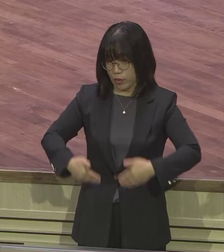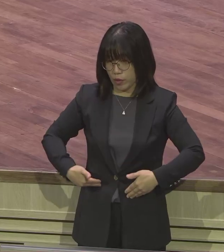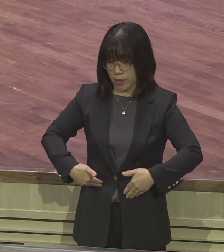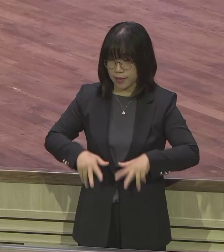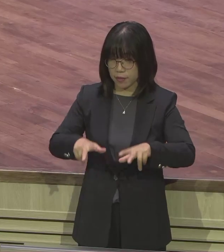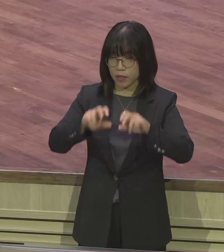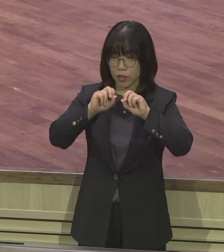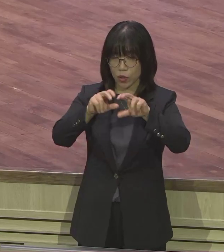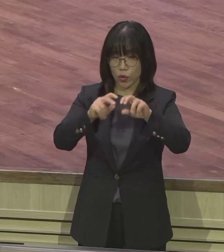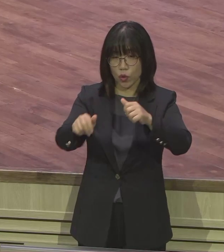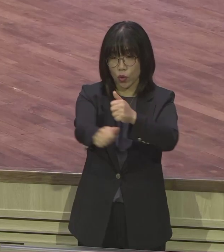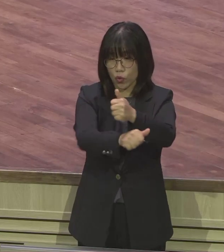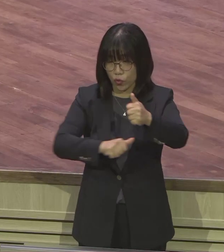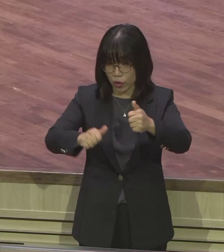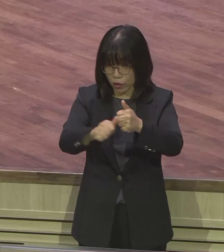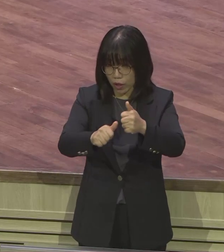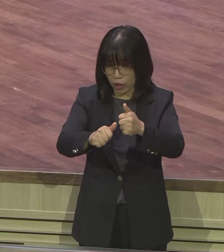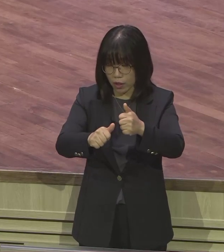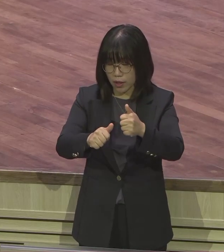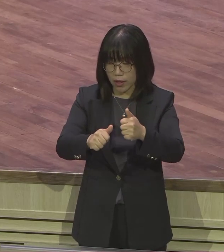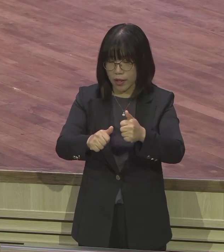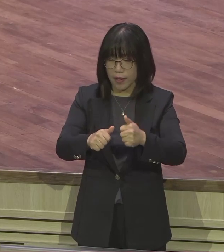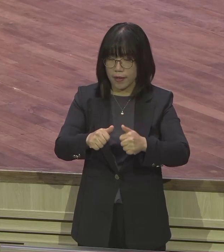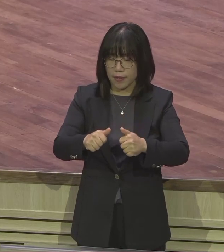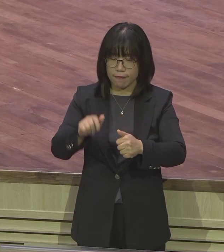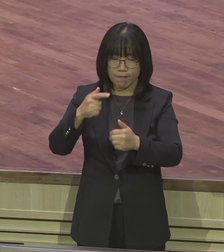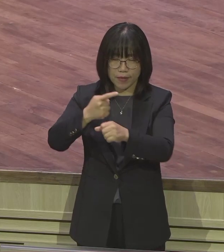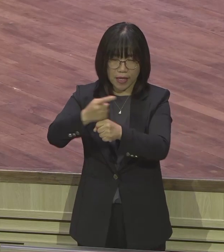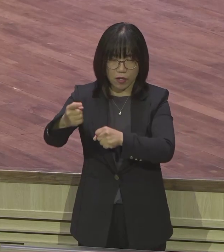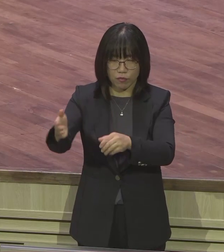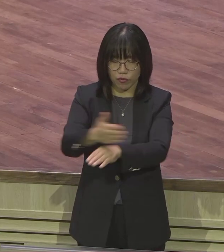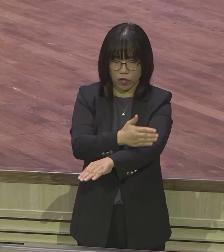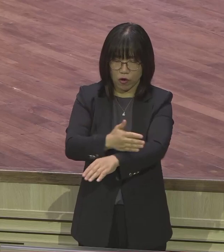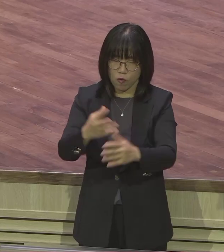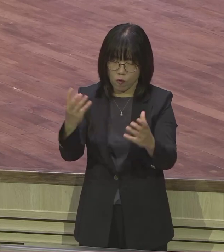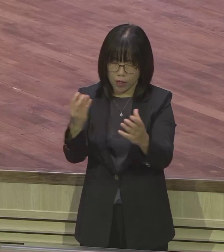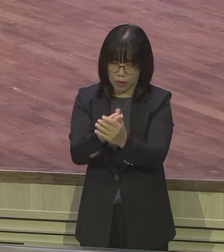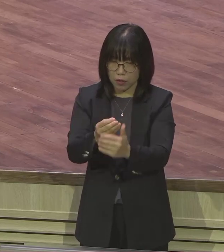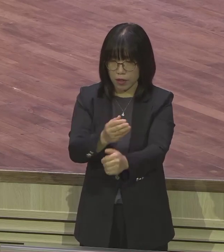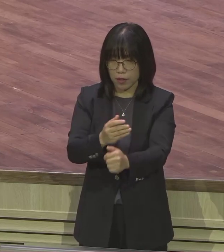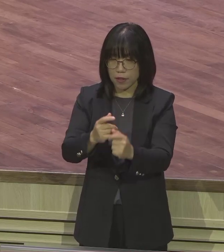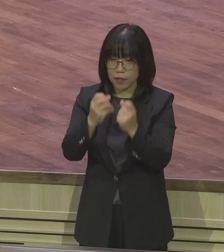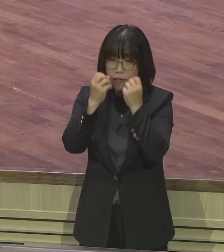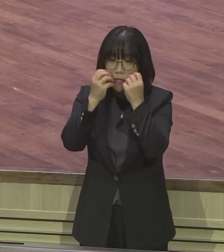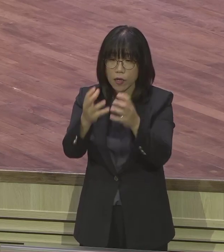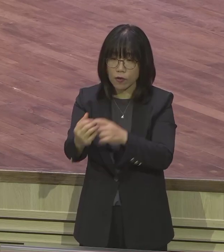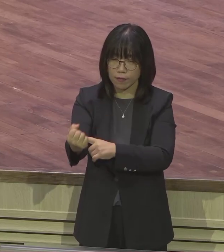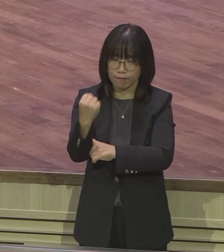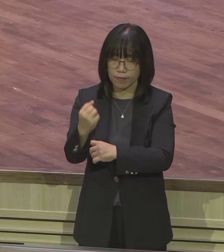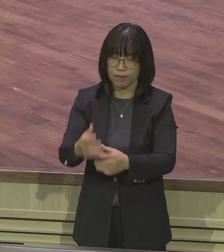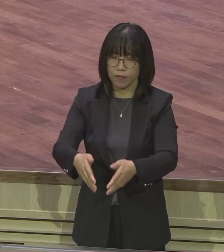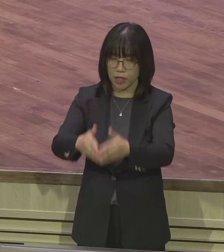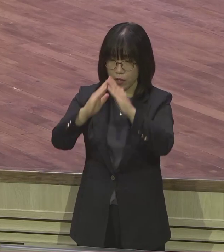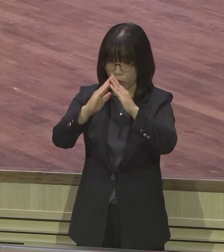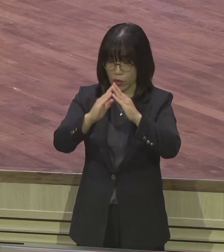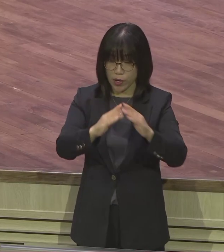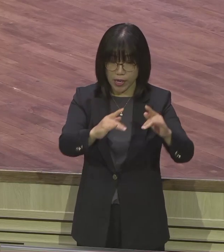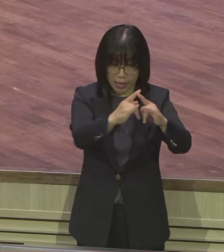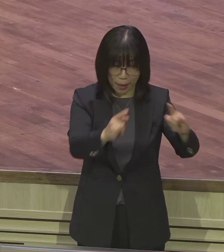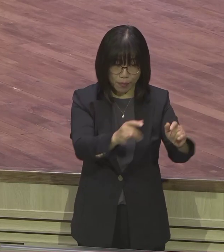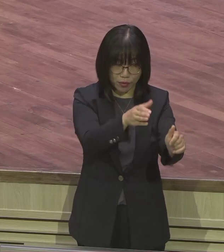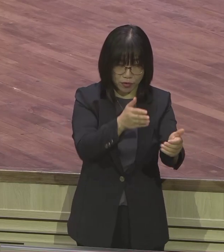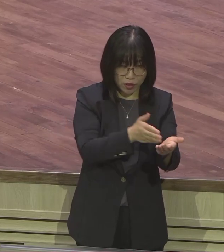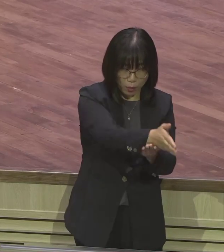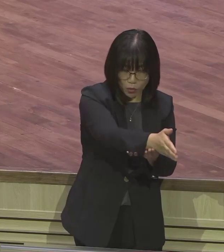선교위원회 안에 전부 전별로 내년에 그걸 세워야 돼요. 그래가지고 전부 다 전별 캠프는 캠프 좀 따로 하고 전부 다 이게 선교사